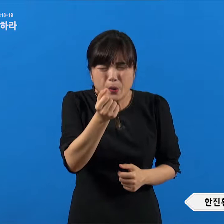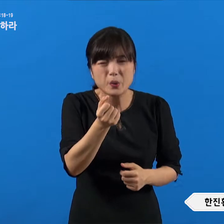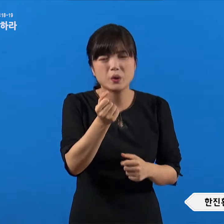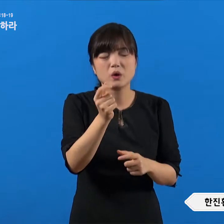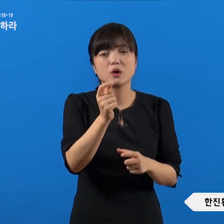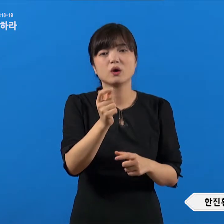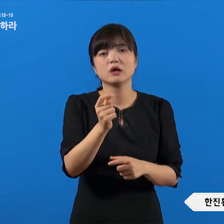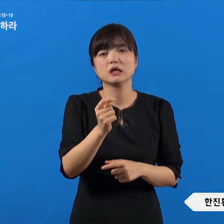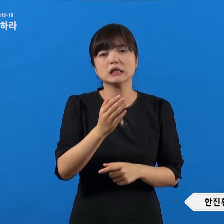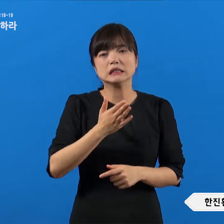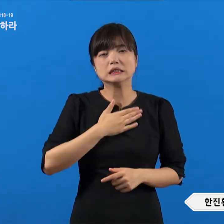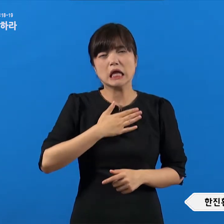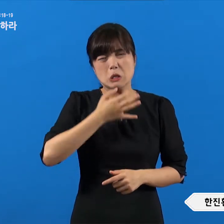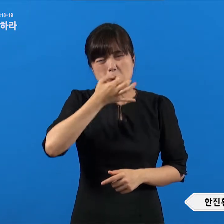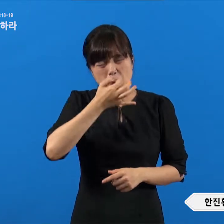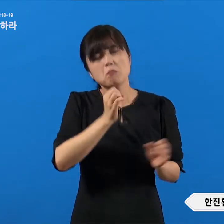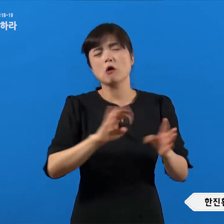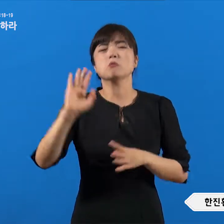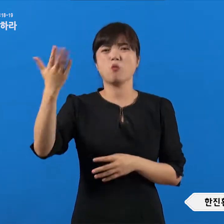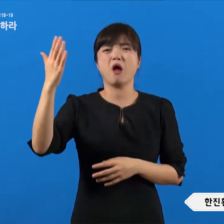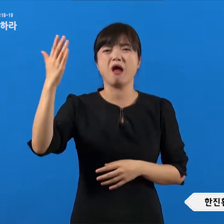조금만 자신을 죽이면 됩니다.